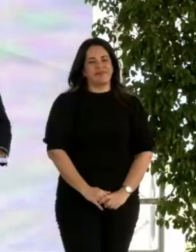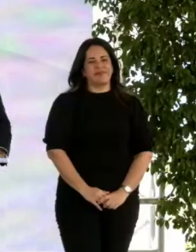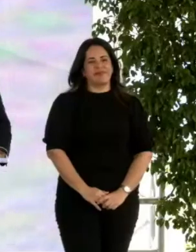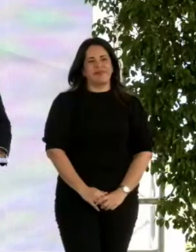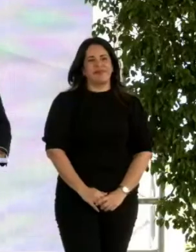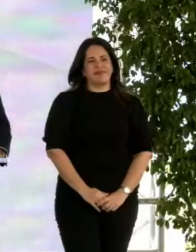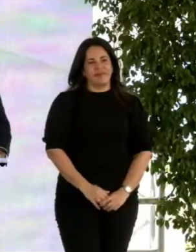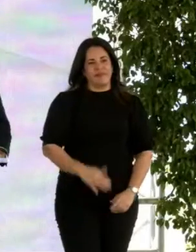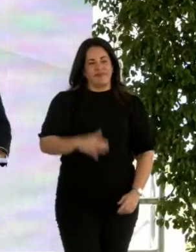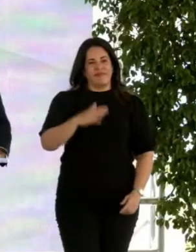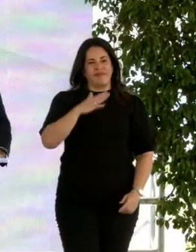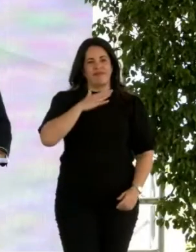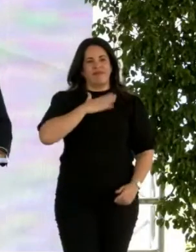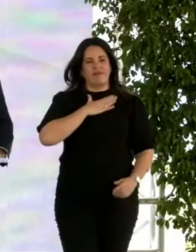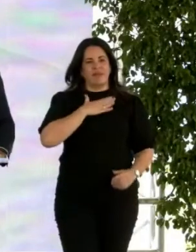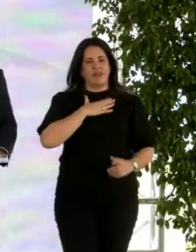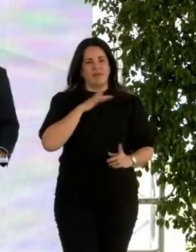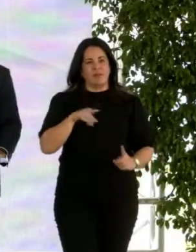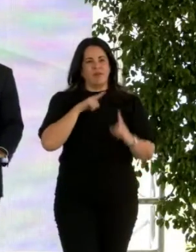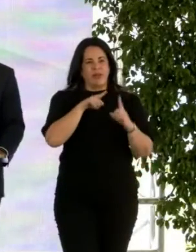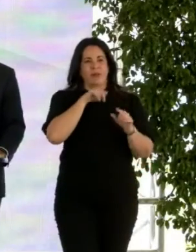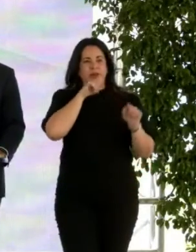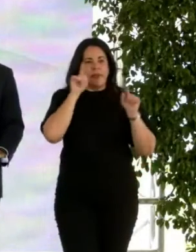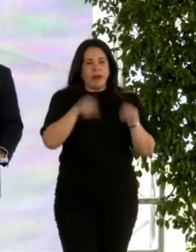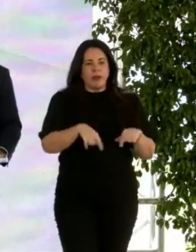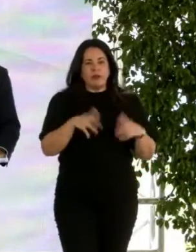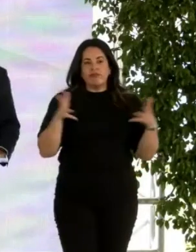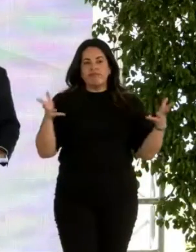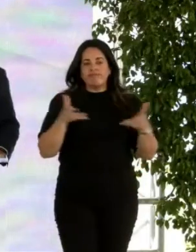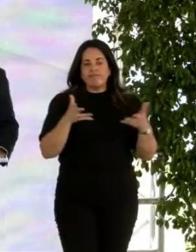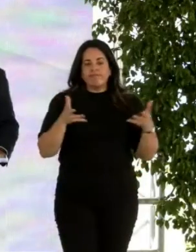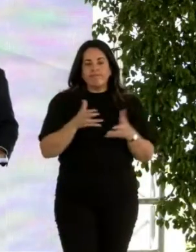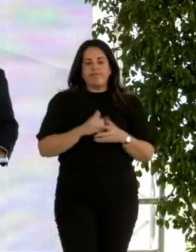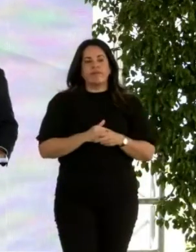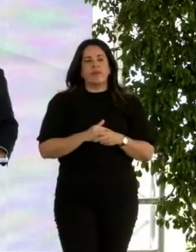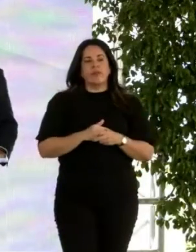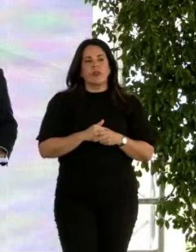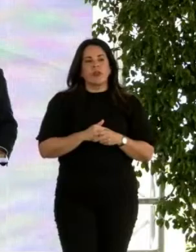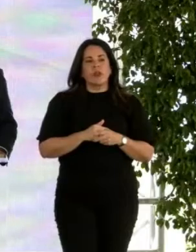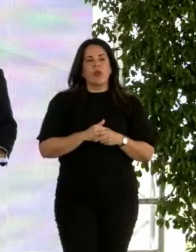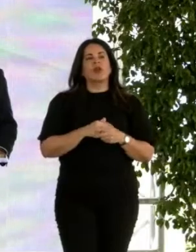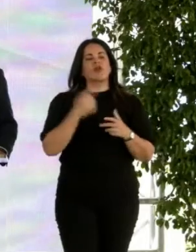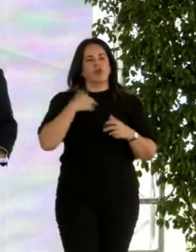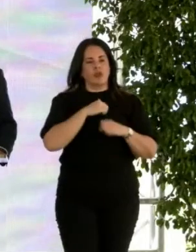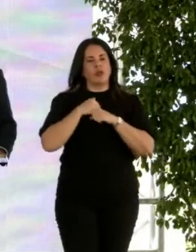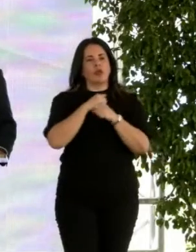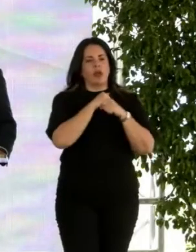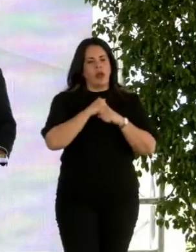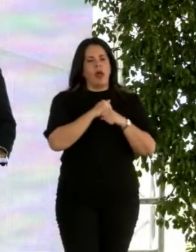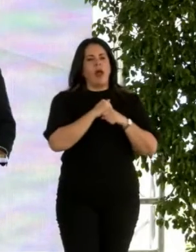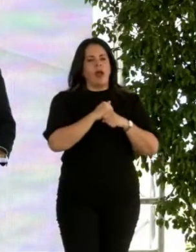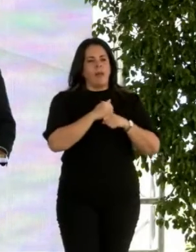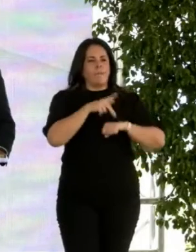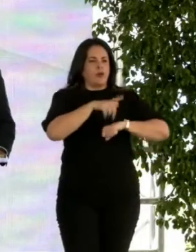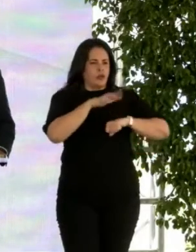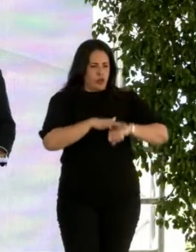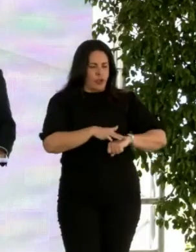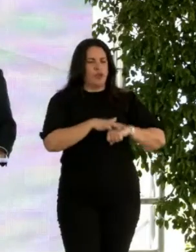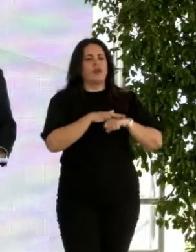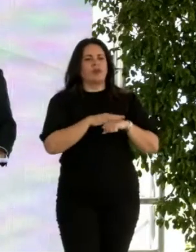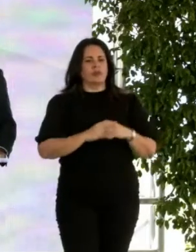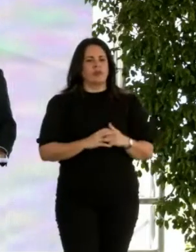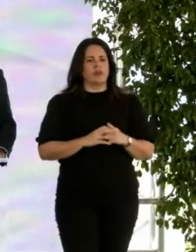mi deseo y mi directriz es que ante todo defendamos al pueblo, que ante